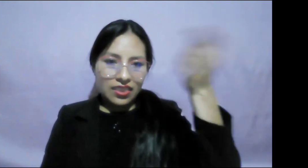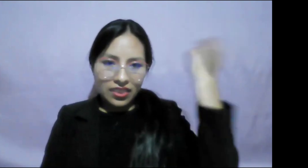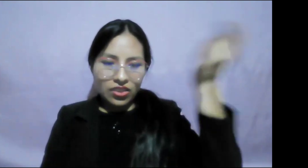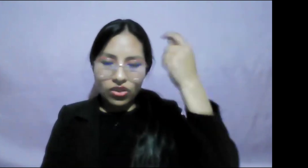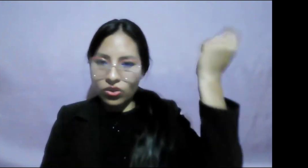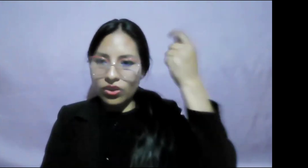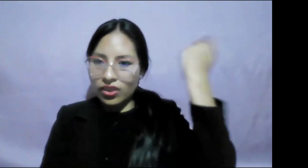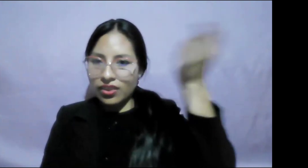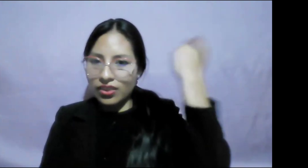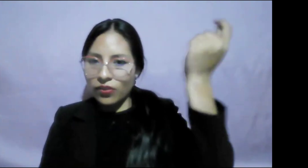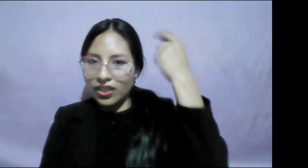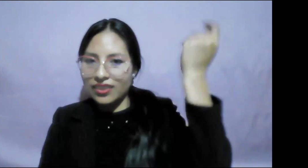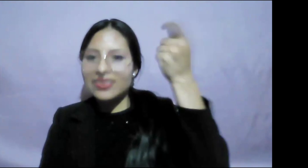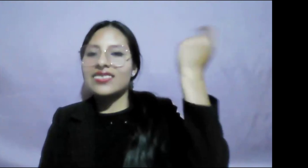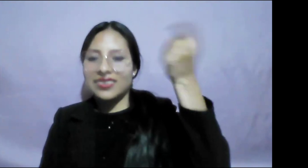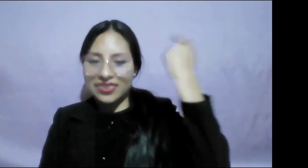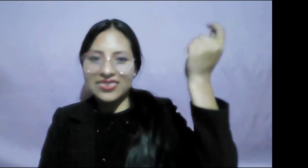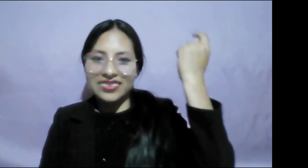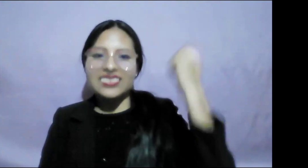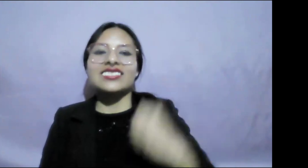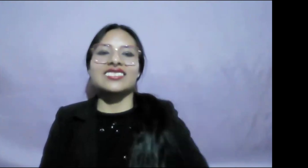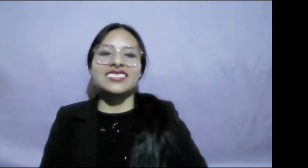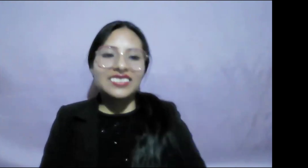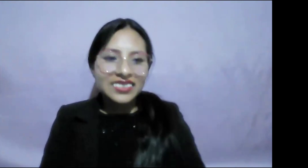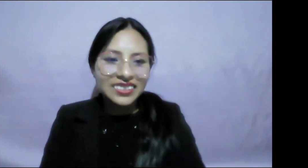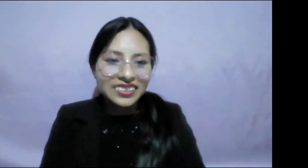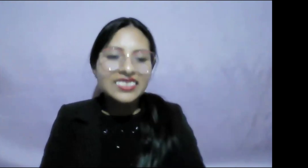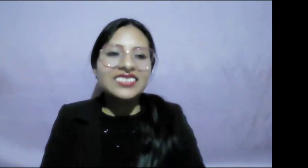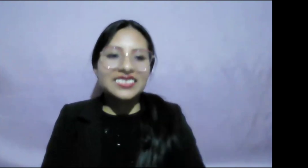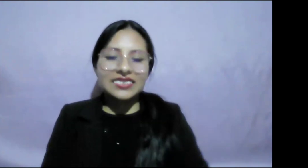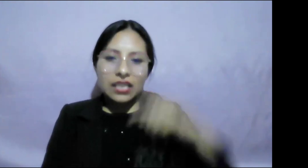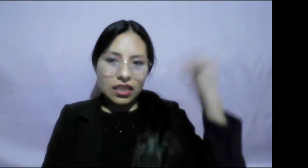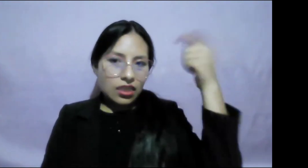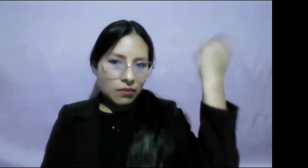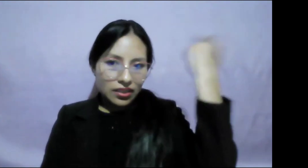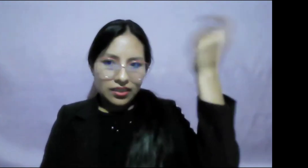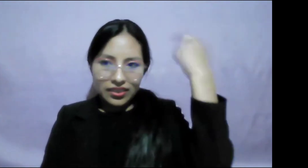Trujillo para mm Ahí está